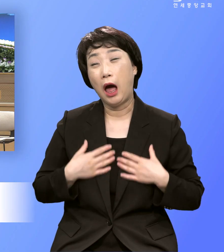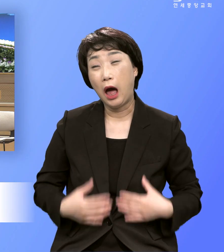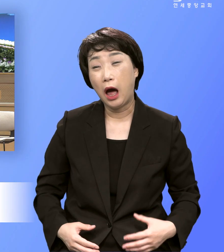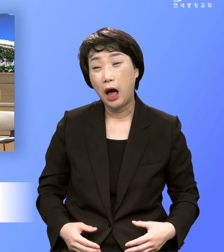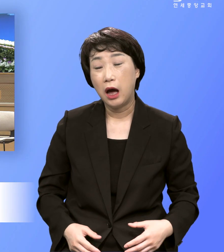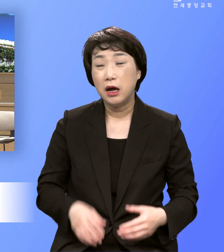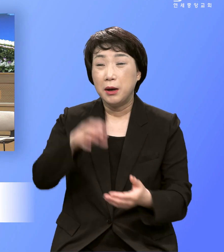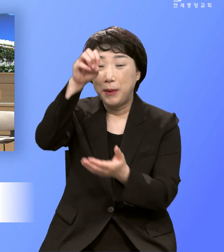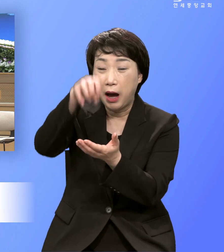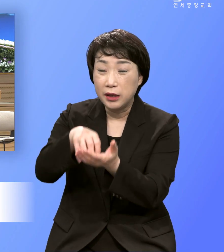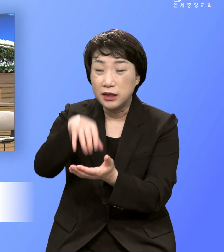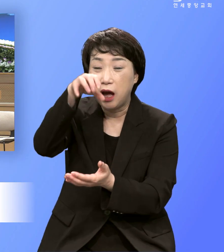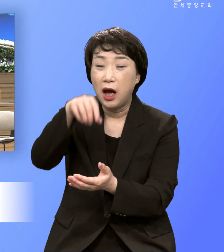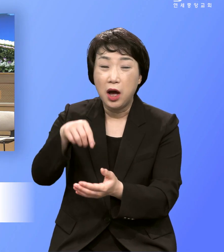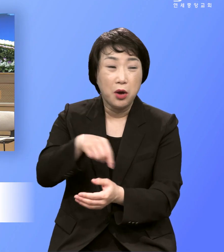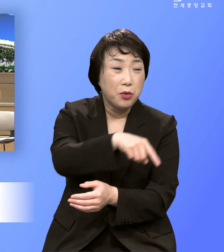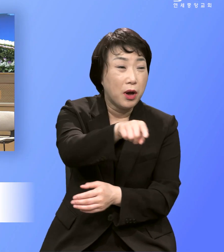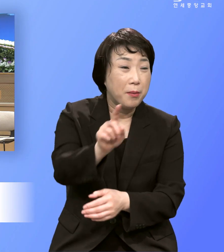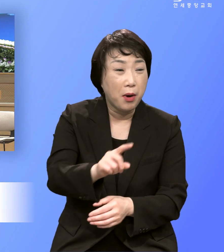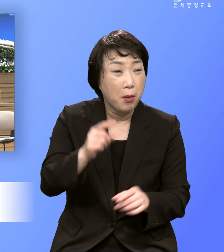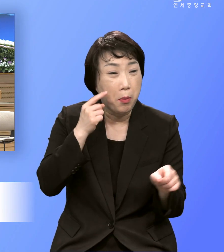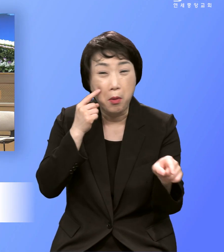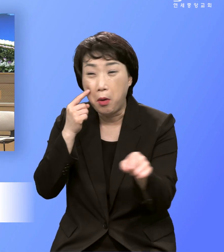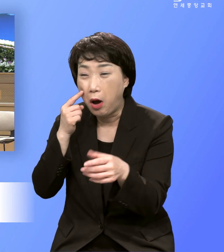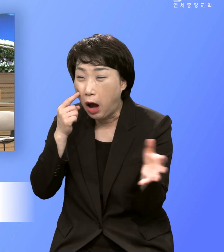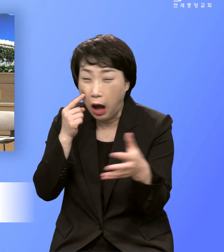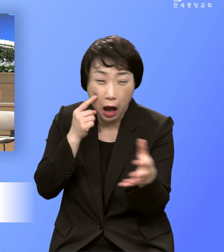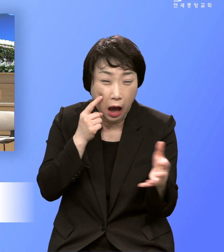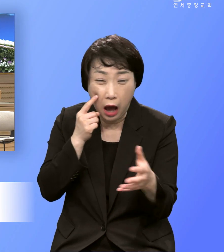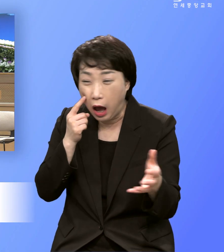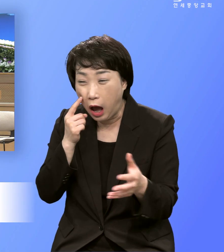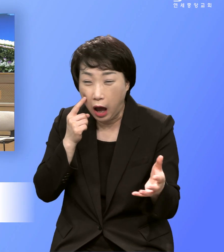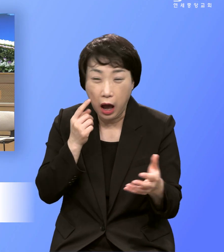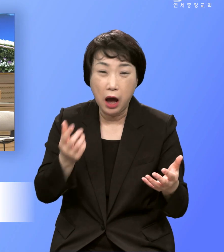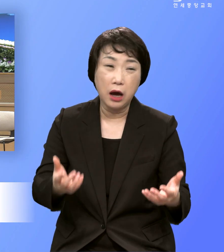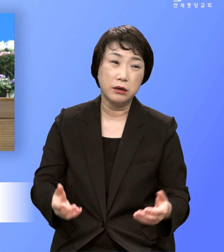이 만나 외에는 보이는 것이 아무것도 없도다.